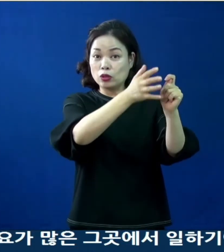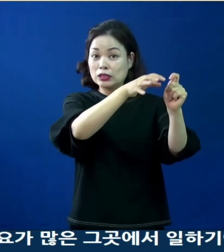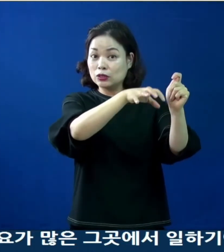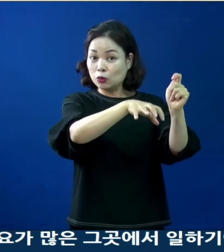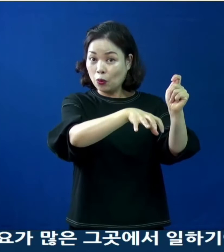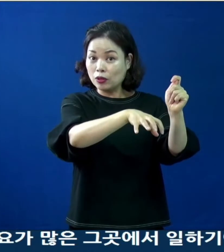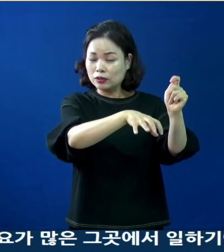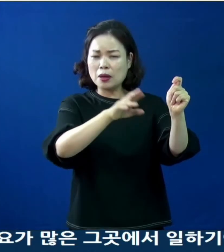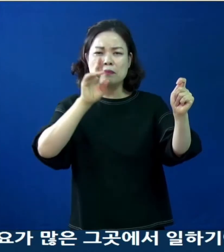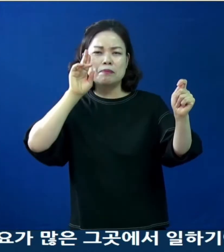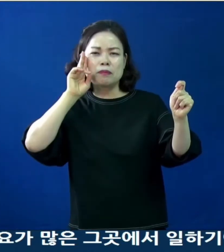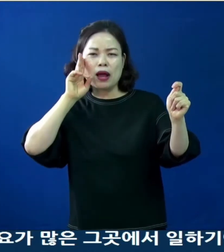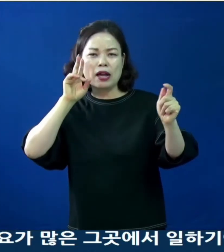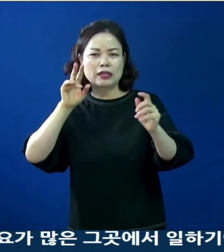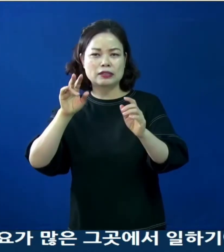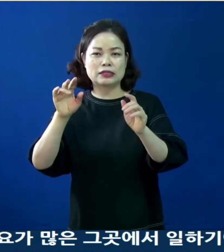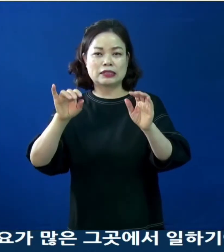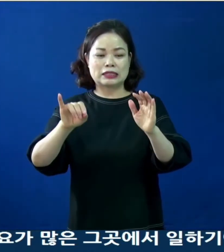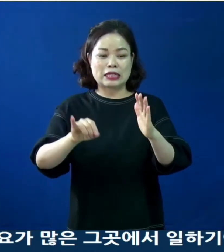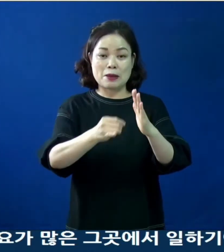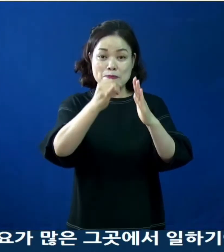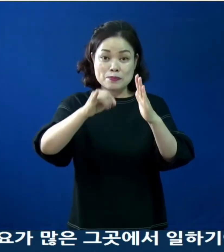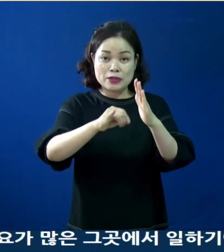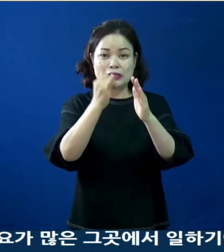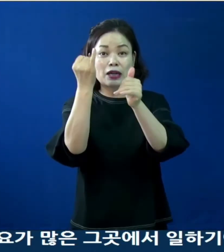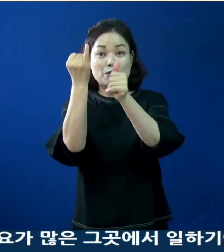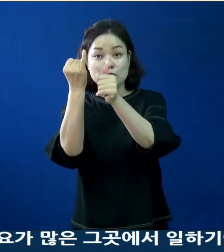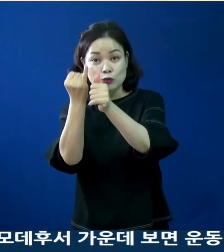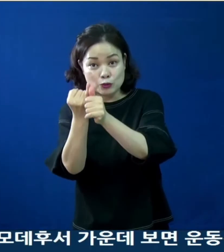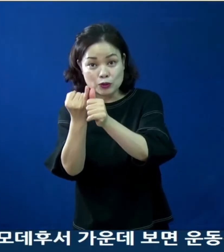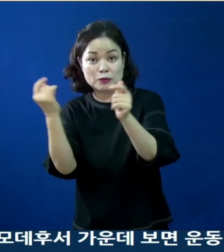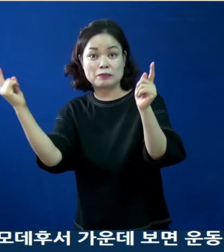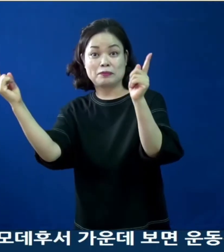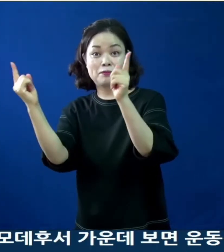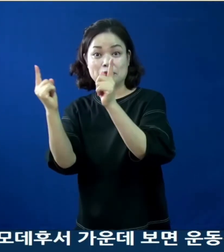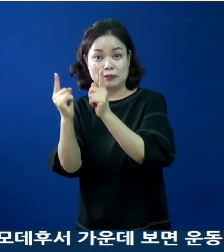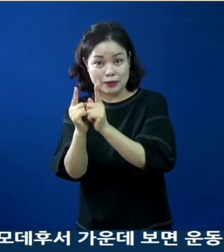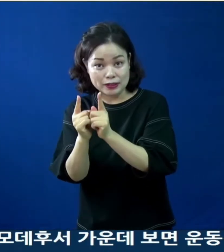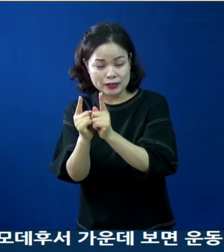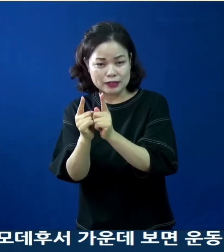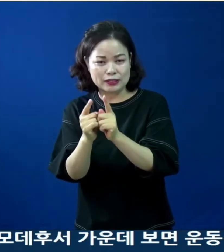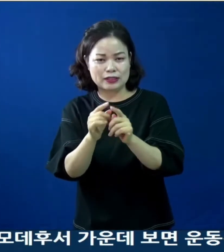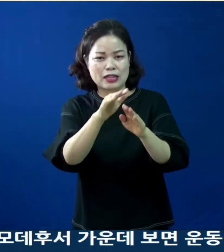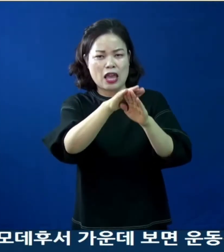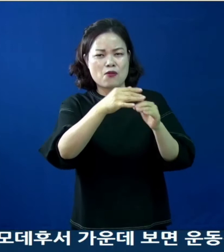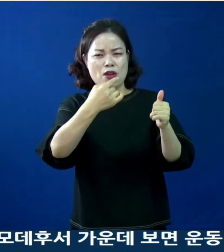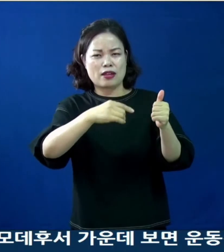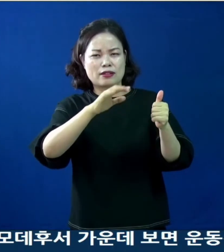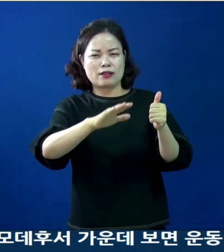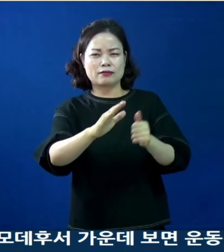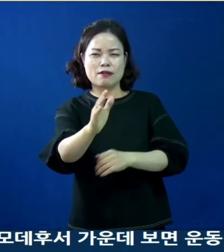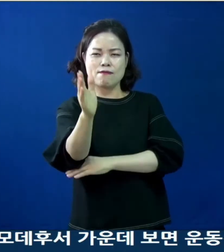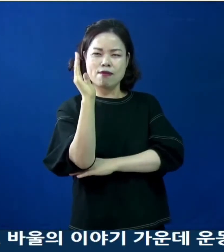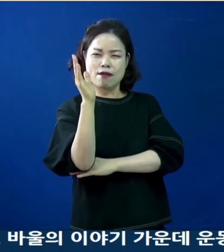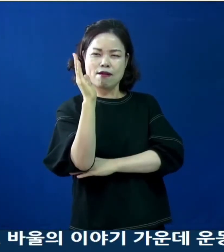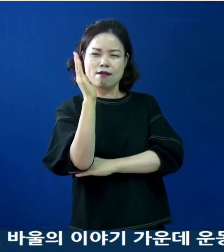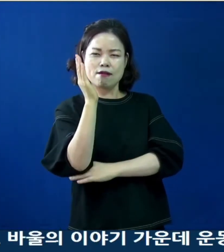고린도에서 바울이 브리스길라와 아굴라를 만났는데, 그래서 이제 회당에서 막 강론을